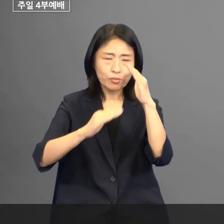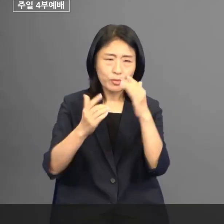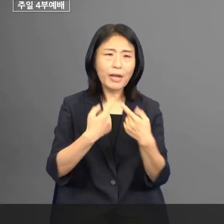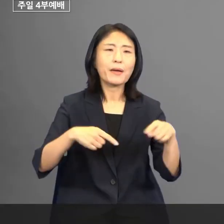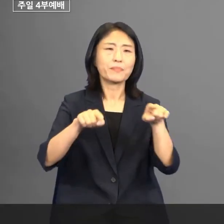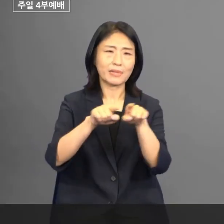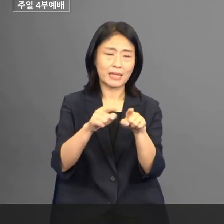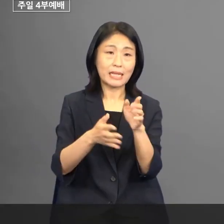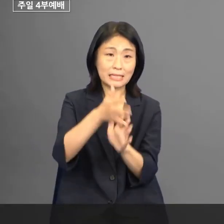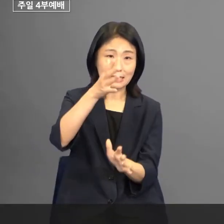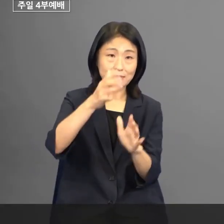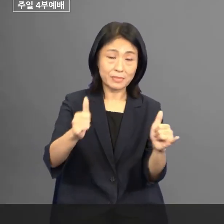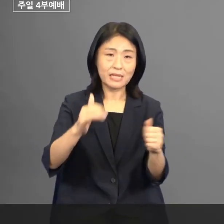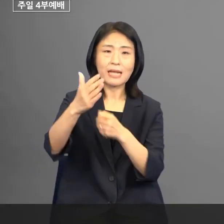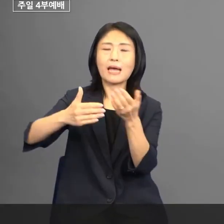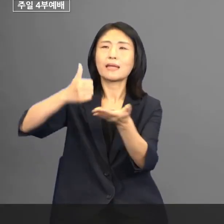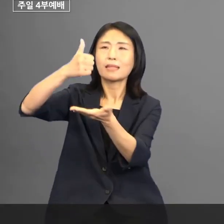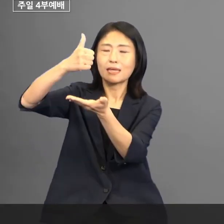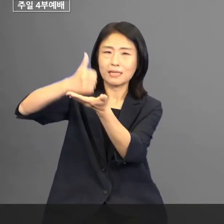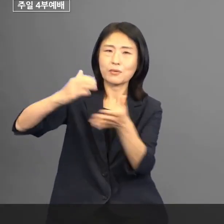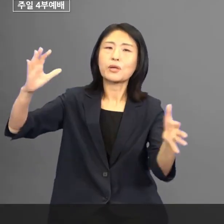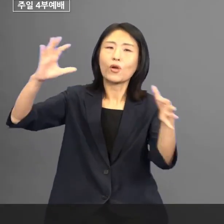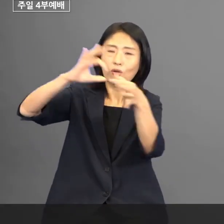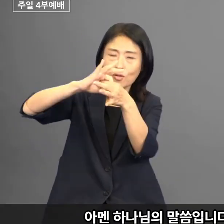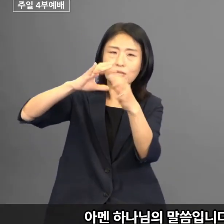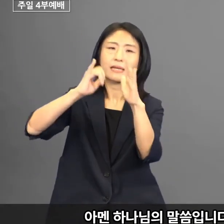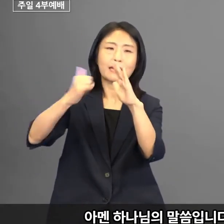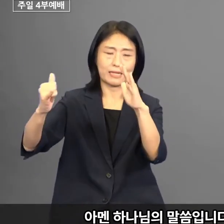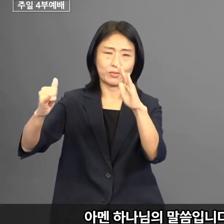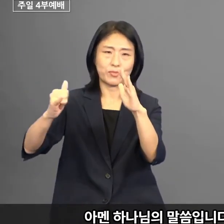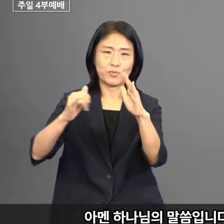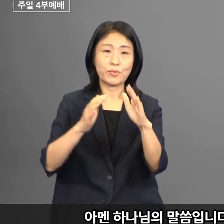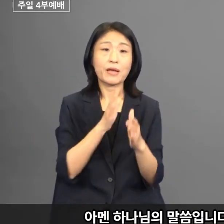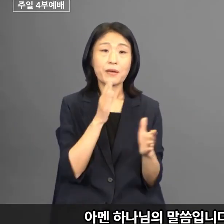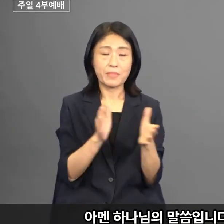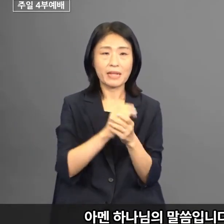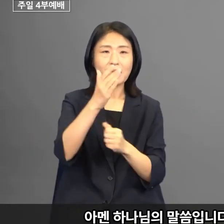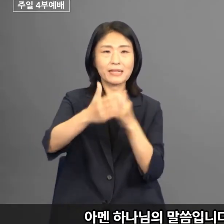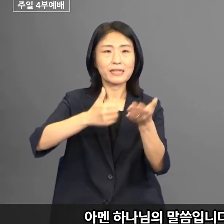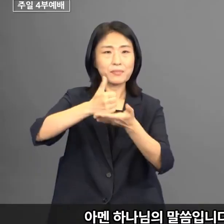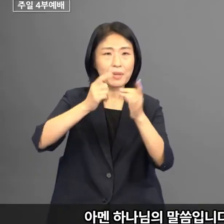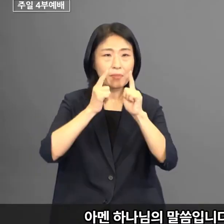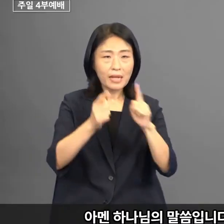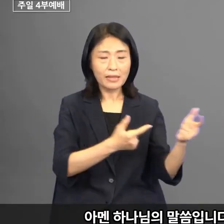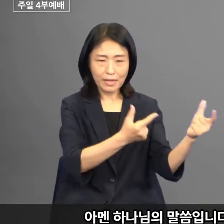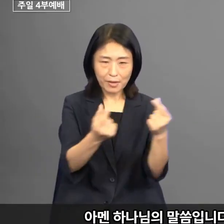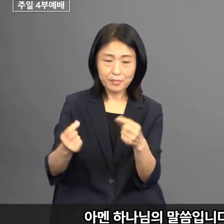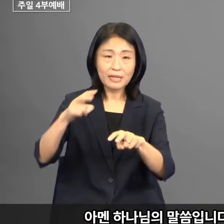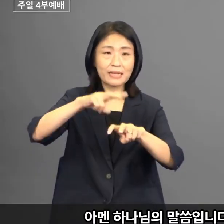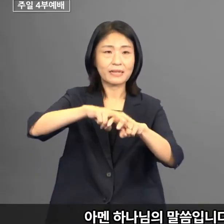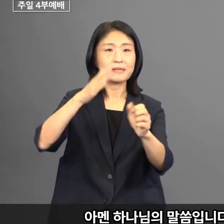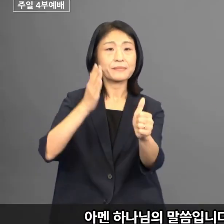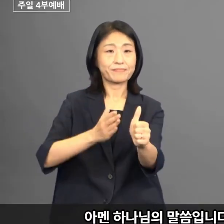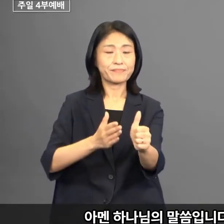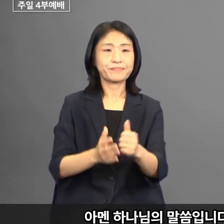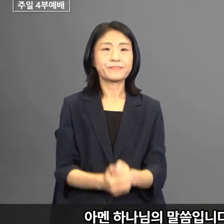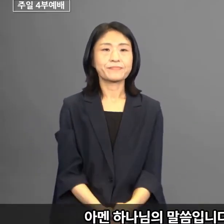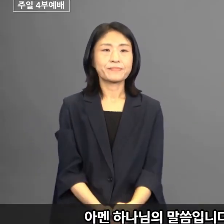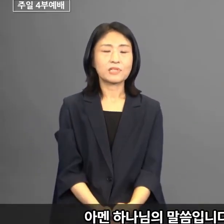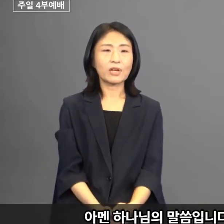함께 시민이며 하나님의 가족입니다. 아멘. 하나님의 말씀입니다. 다 함께 자리에 앉겠습니다.